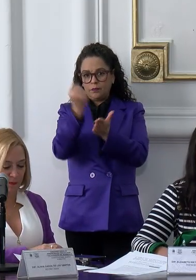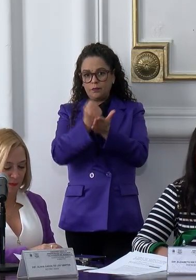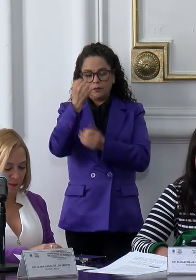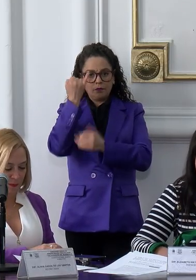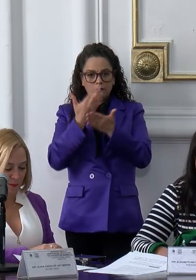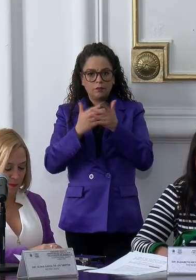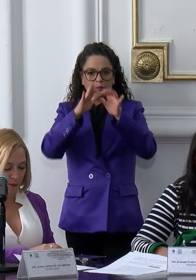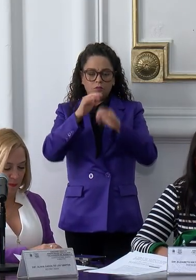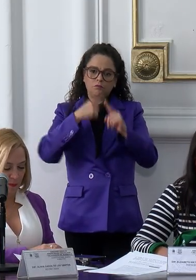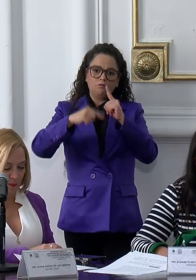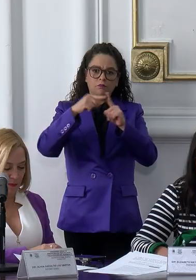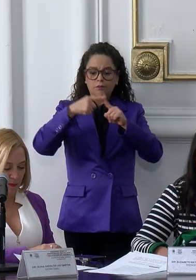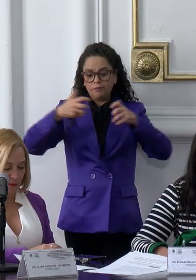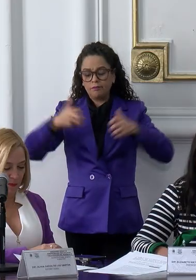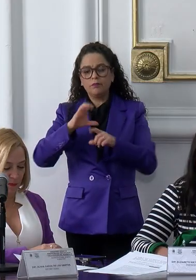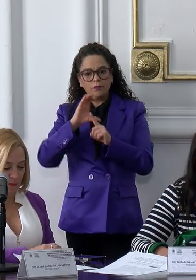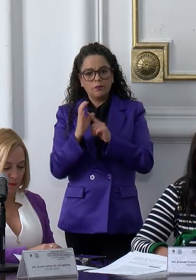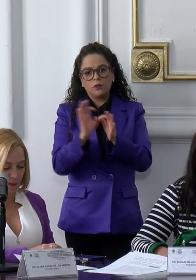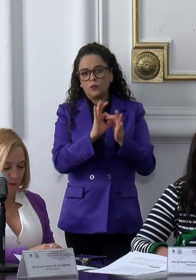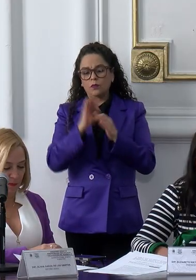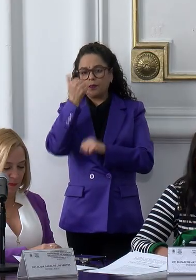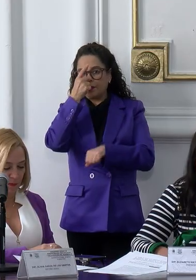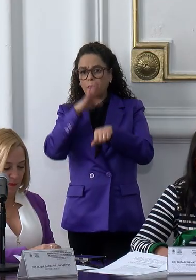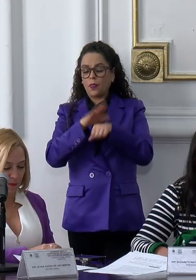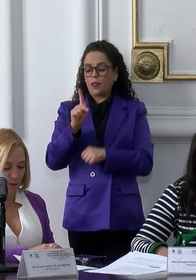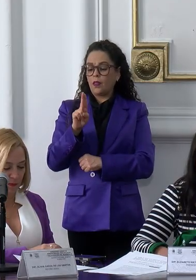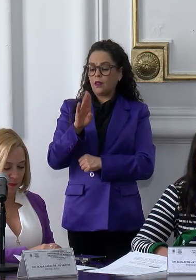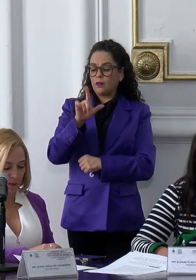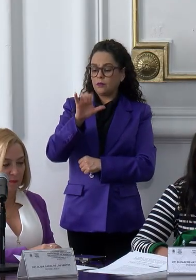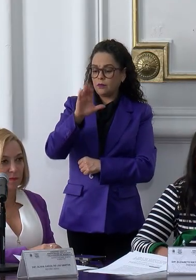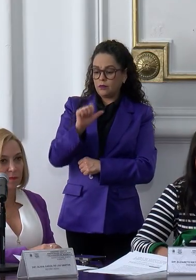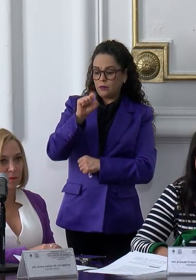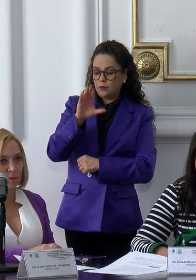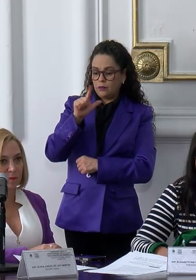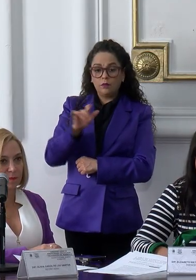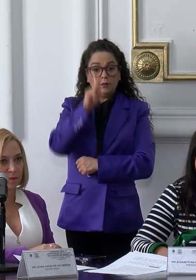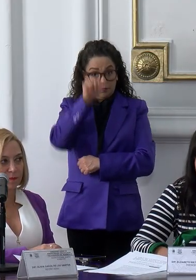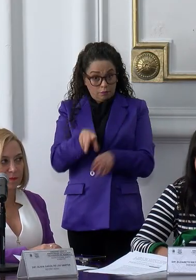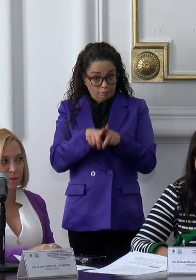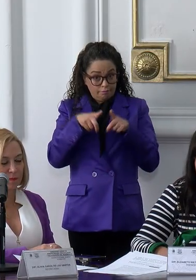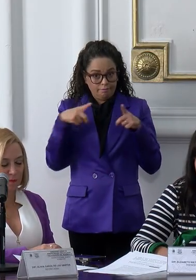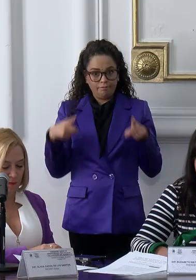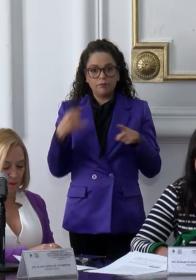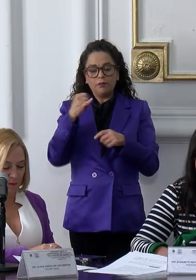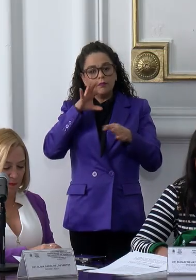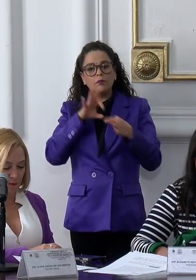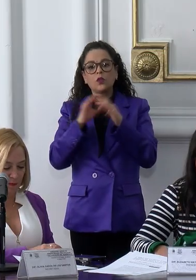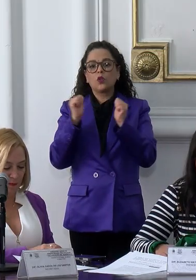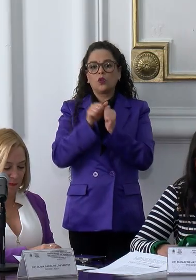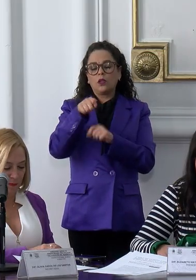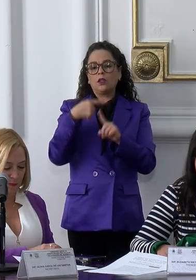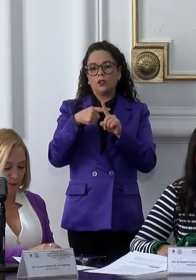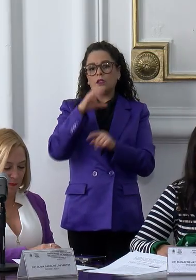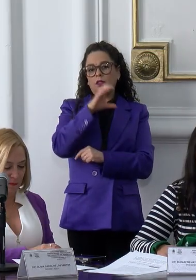positivo que presentan las Comisiones Unidas de Administración Pública Local y de Planeación del Desarrollo relativo a la ratificación del C. Calderón